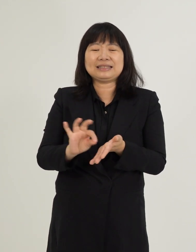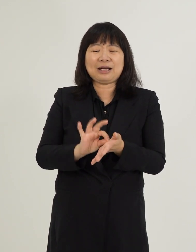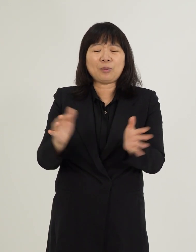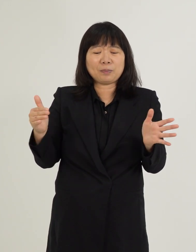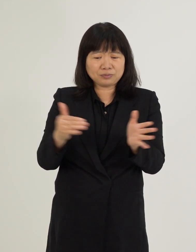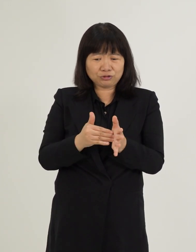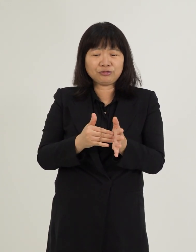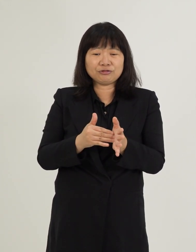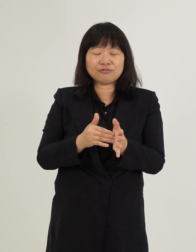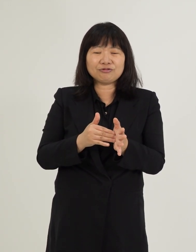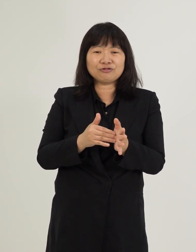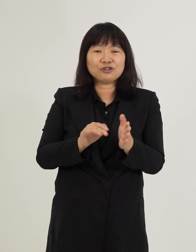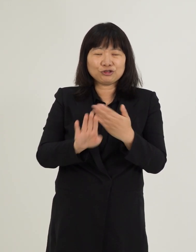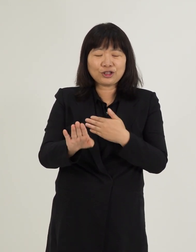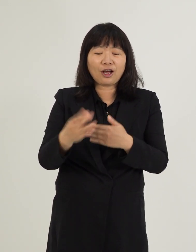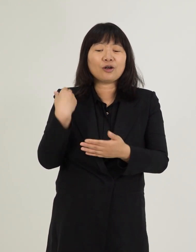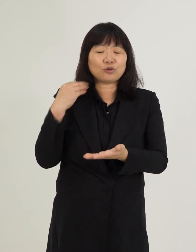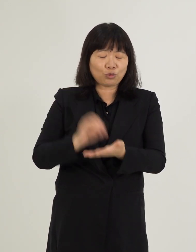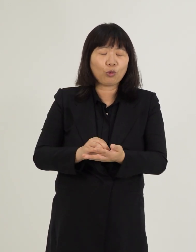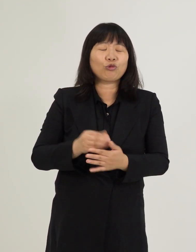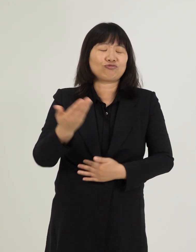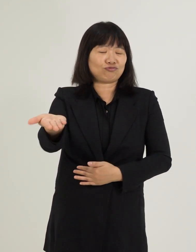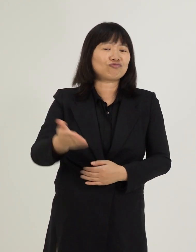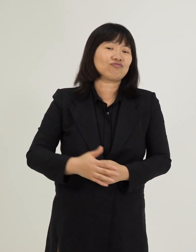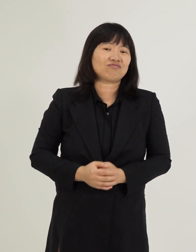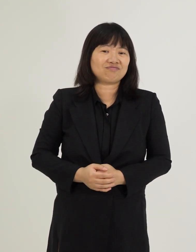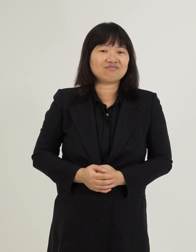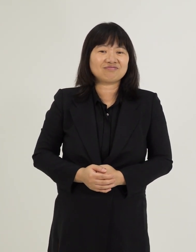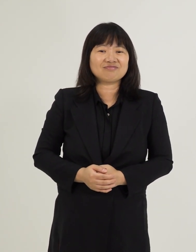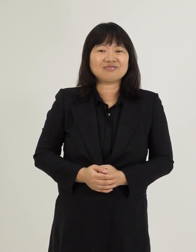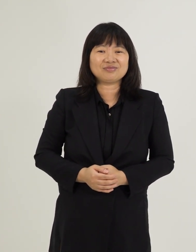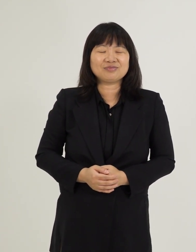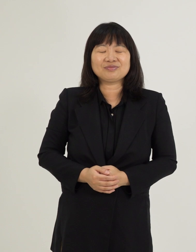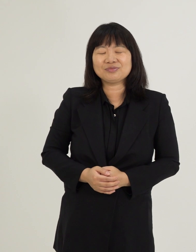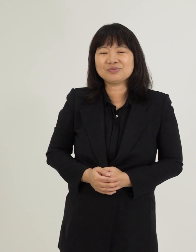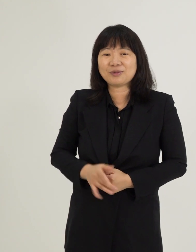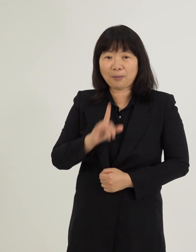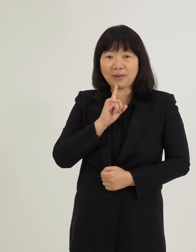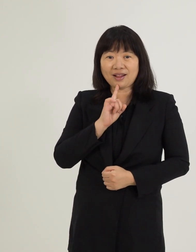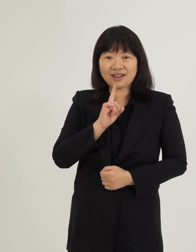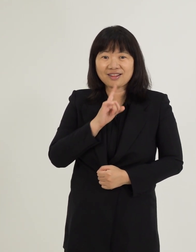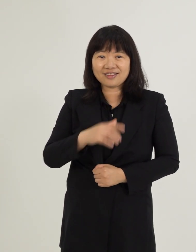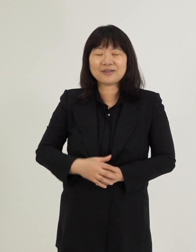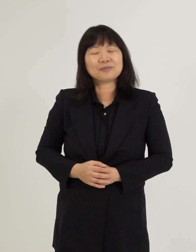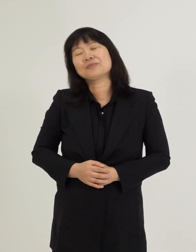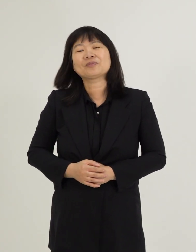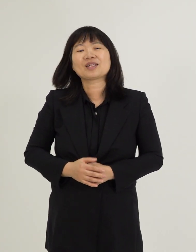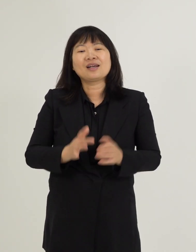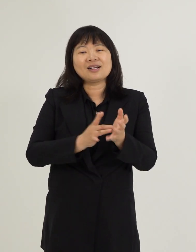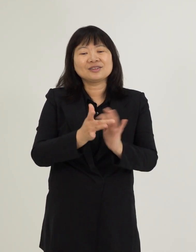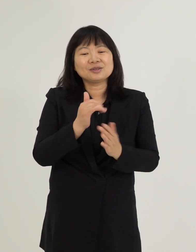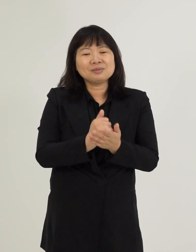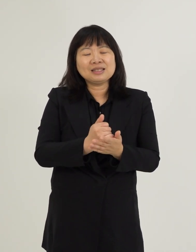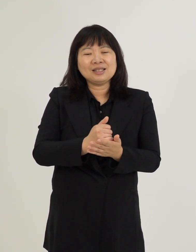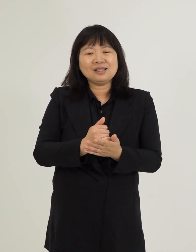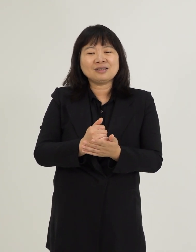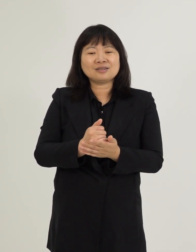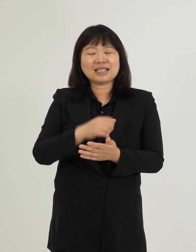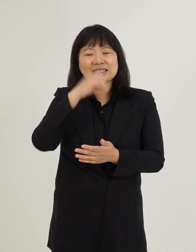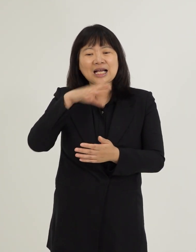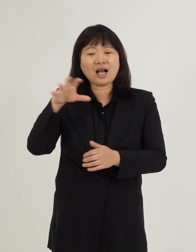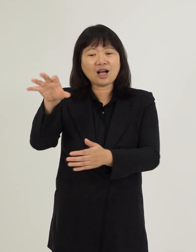바로 돌려줄 것이다 이렇게 얘기해라 그 뜻이에요. 그러니까 예수님이 그냥 갖고 오라